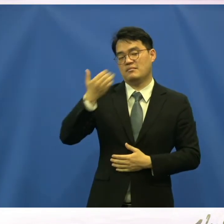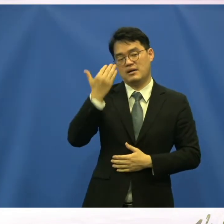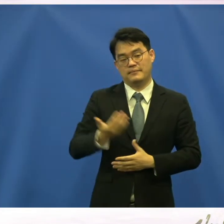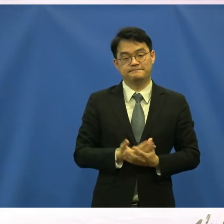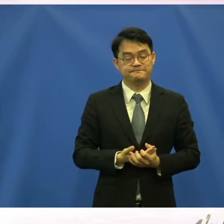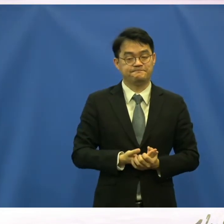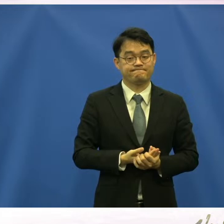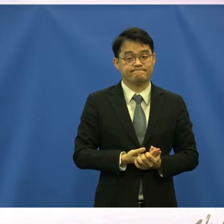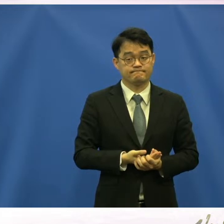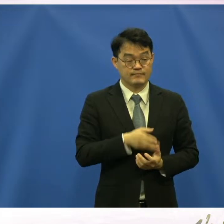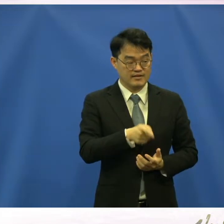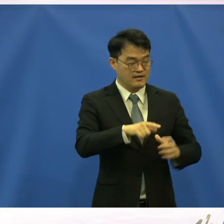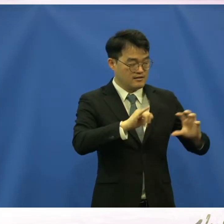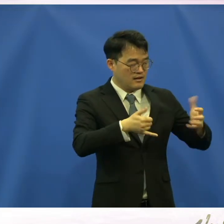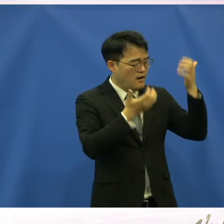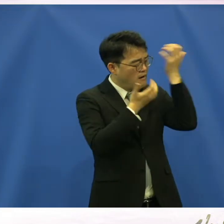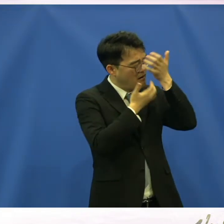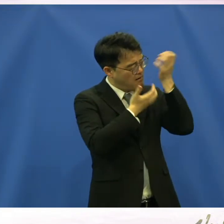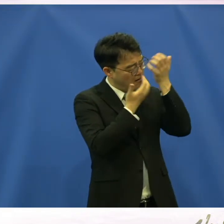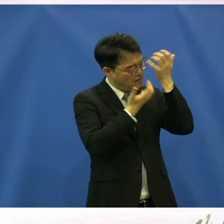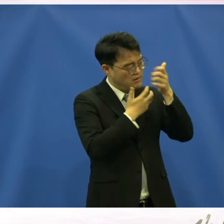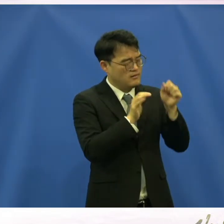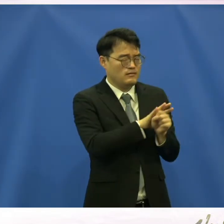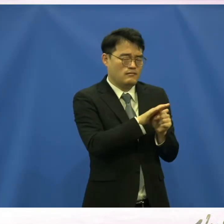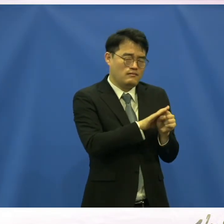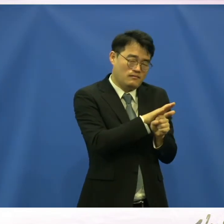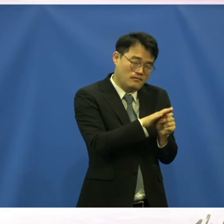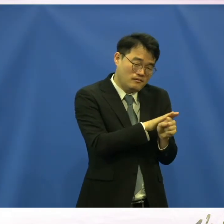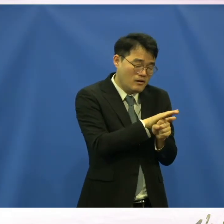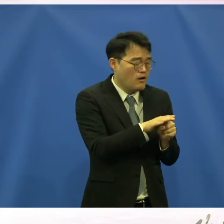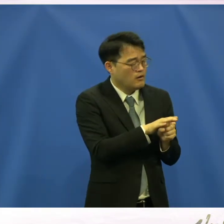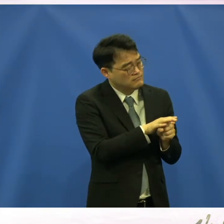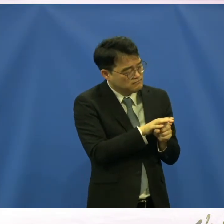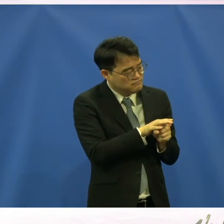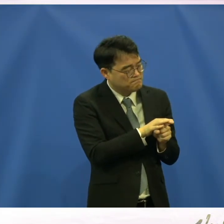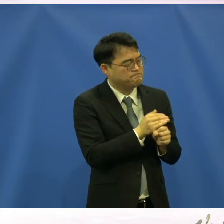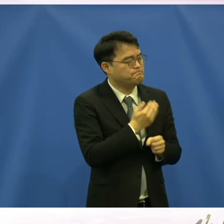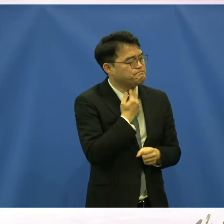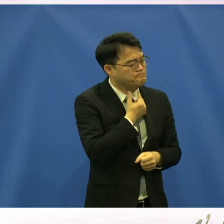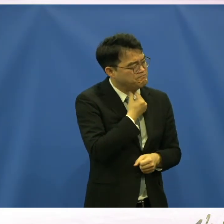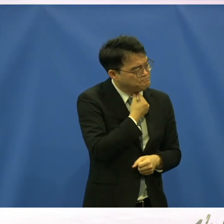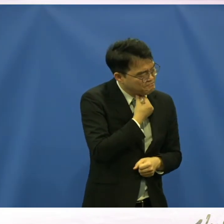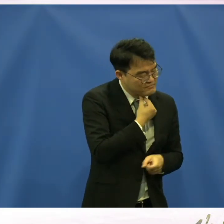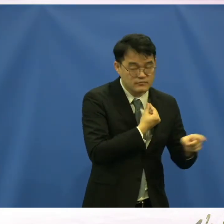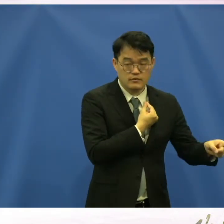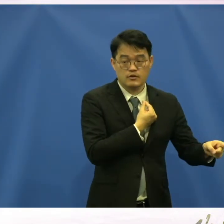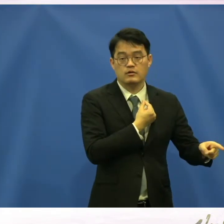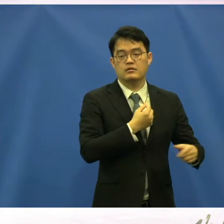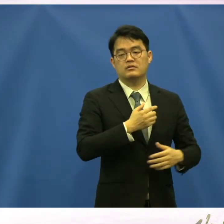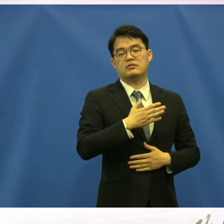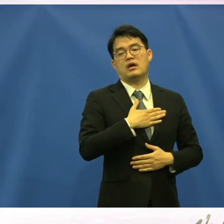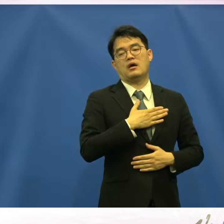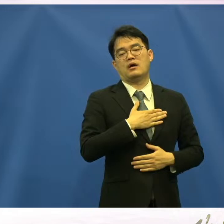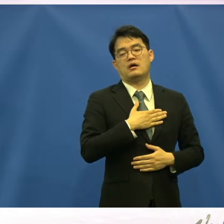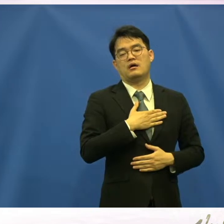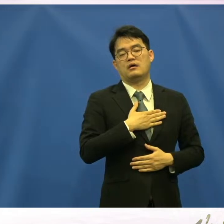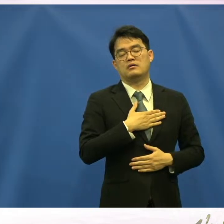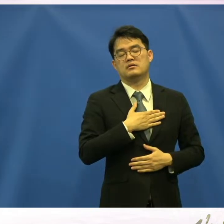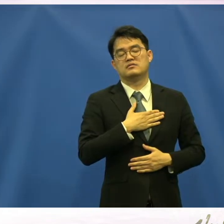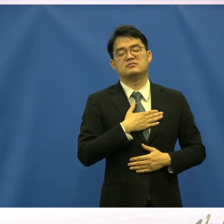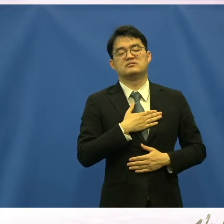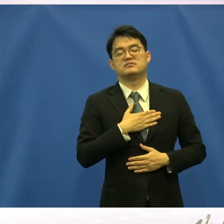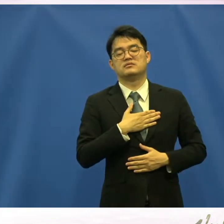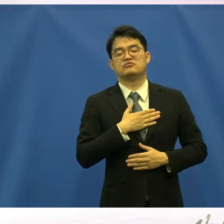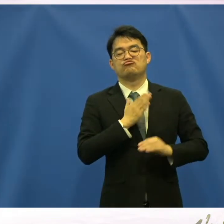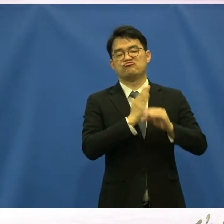쫓든 이 세상을 사랑하든 이 세상에 대해서 염려하던 그 자아가 죽어야 돼요. 왜 염려하는 거예요? 그 염려 안에는